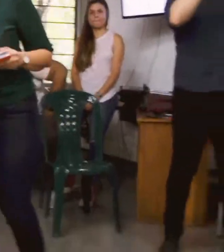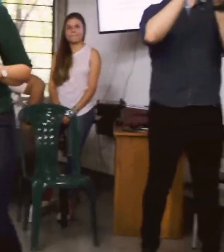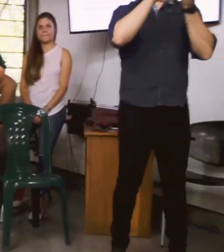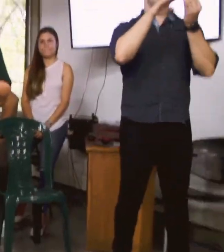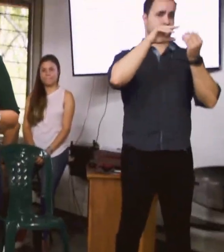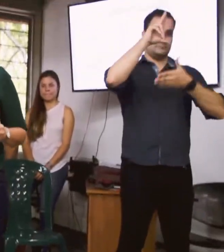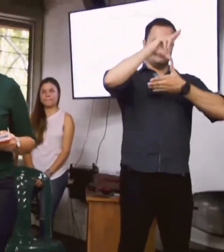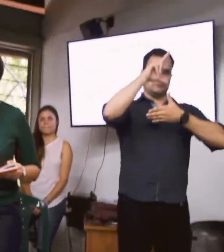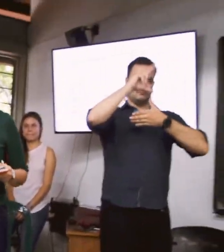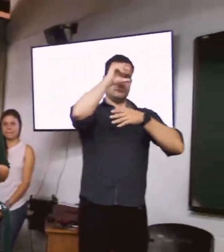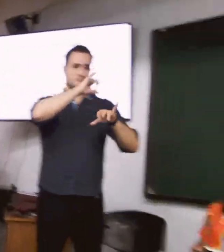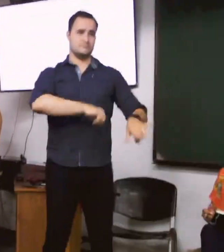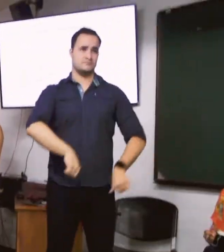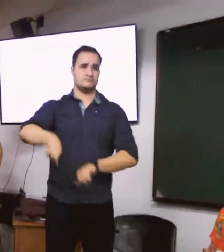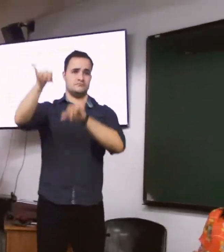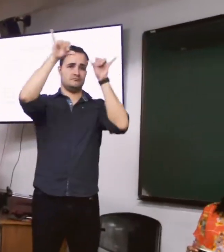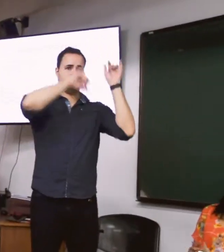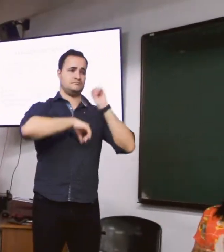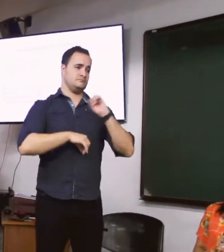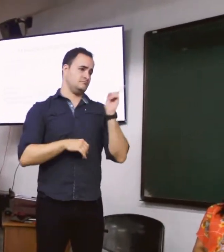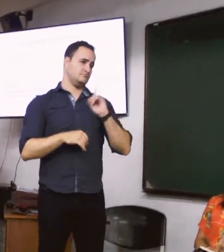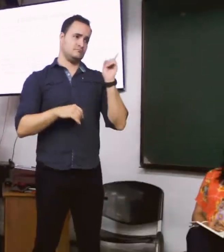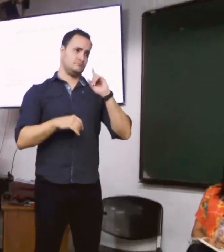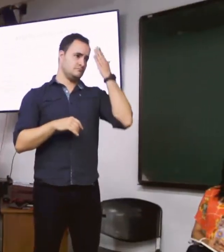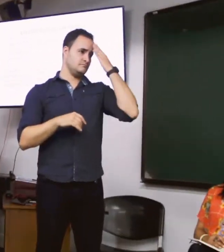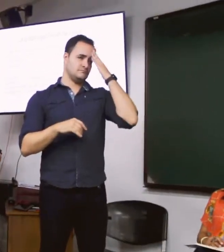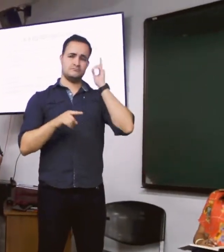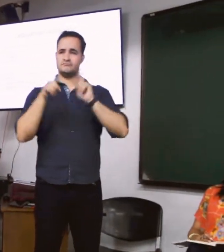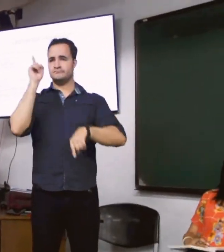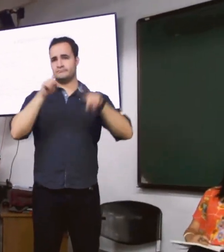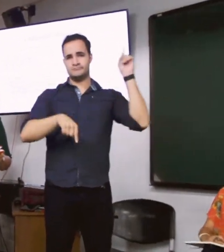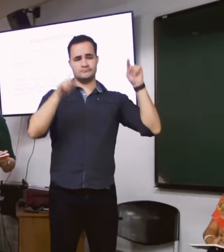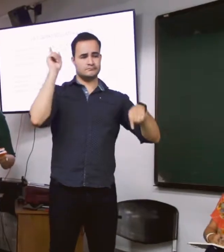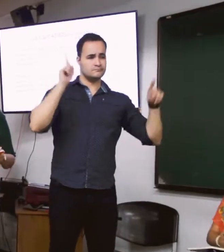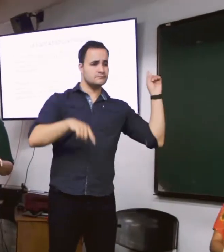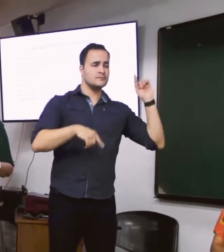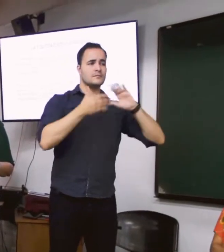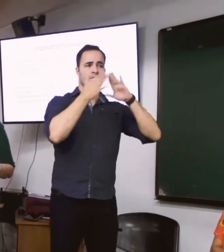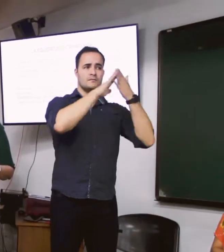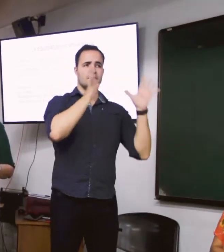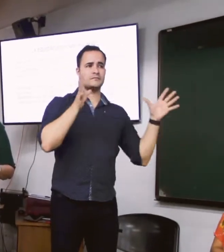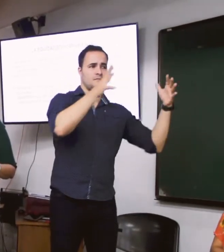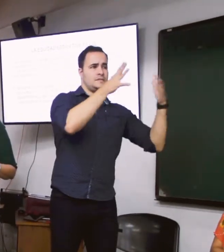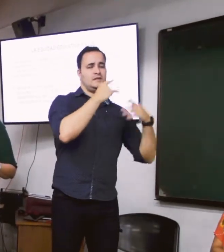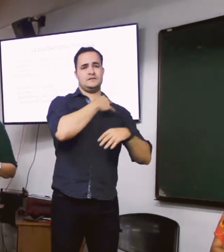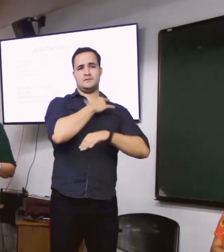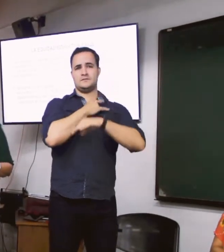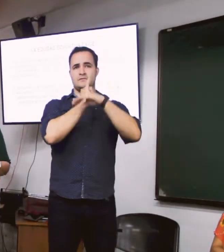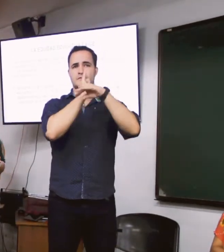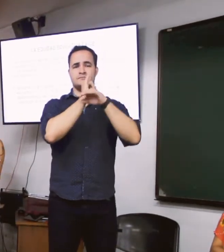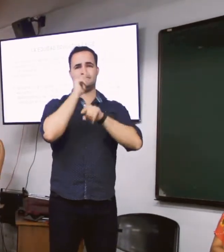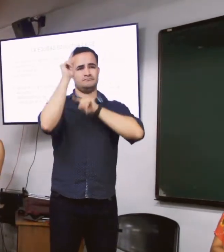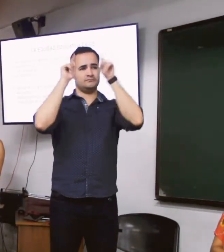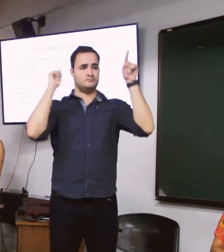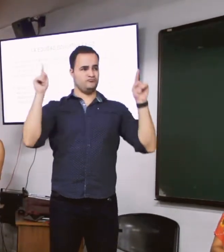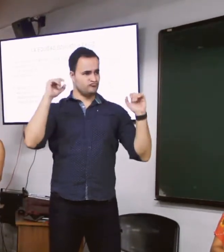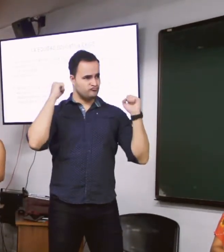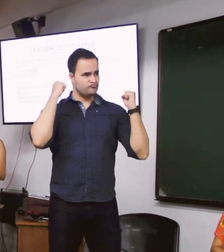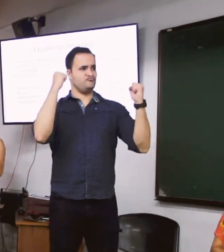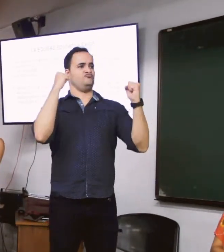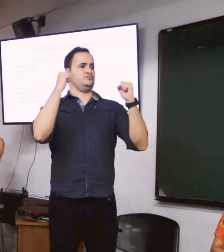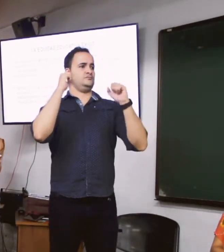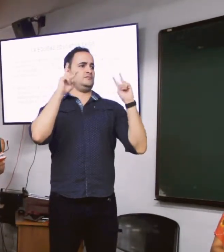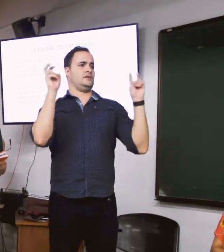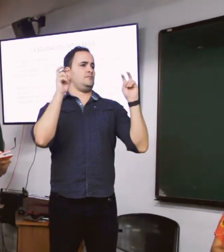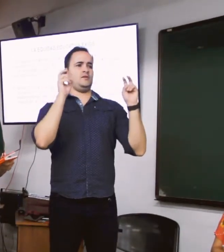toda Latinoamérica. Hay comunidades, hay países, hay instituciones educativas que defienden el derecho a